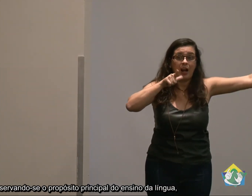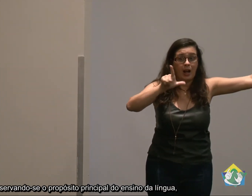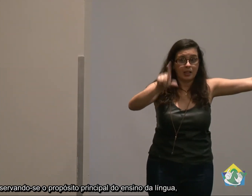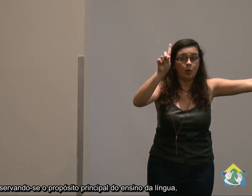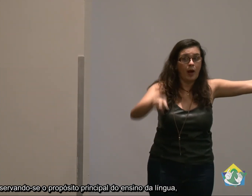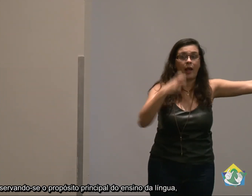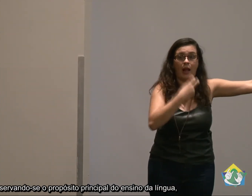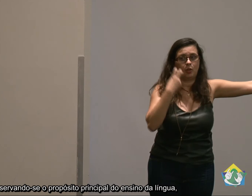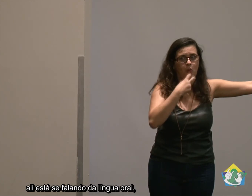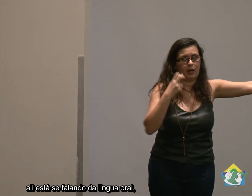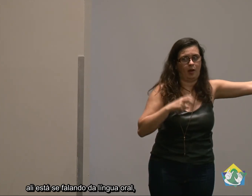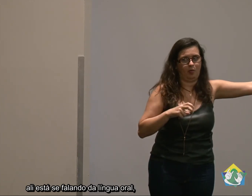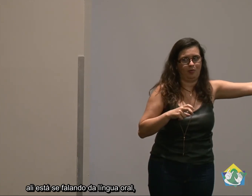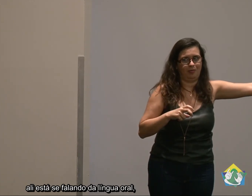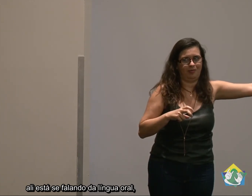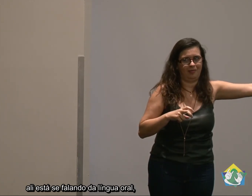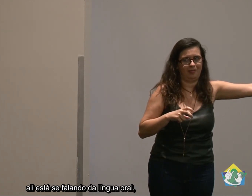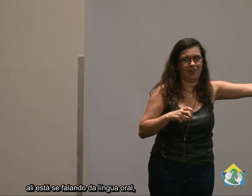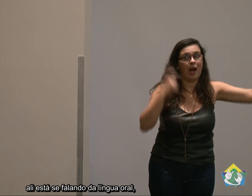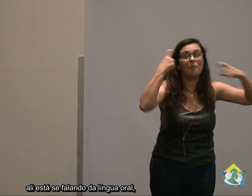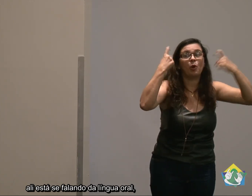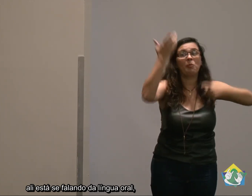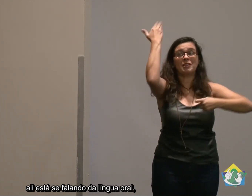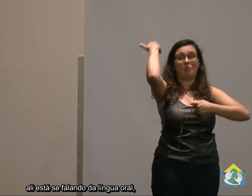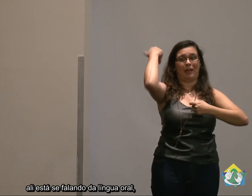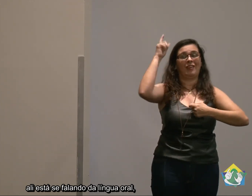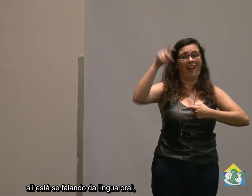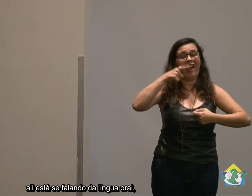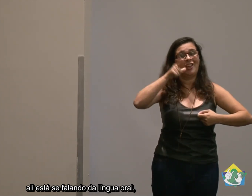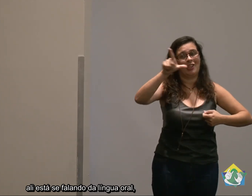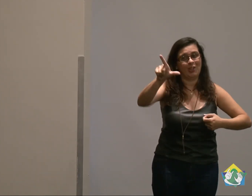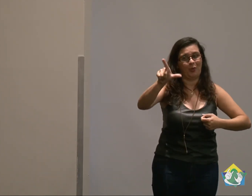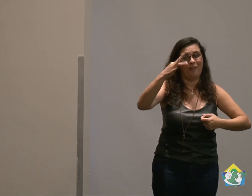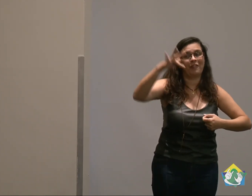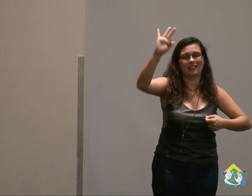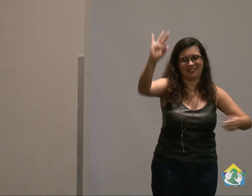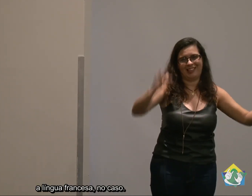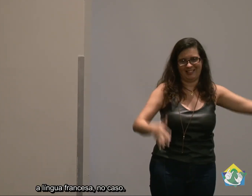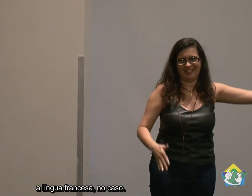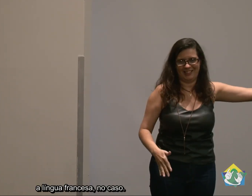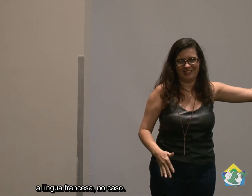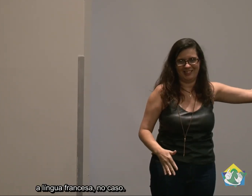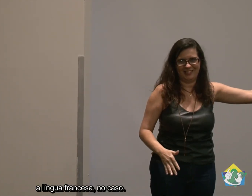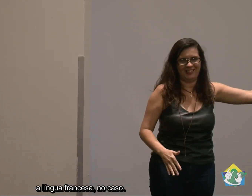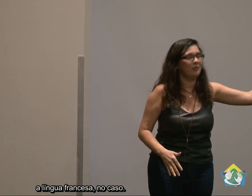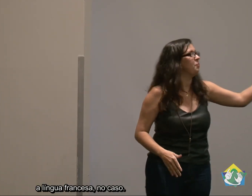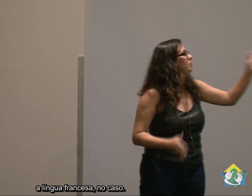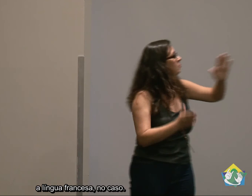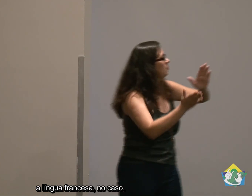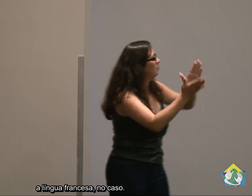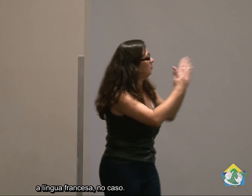da língua ali está se falando da língua oral a língua francesa no caso